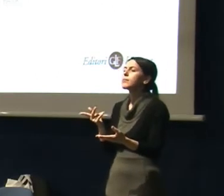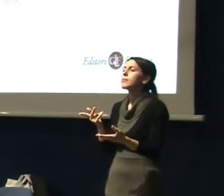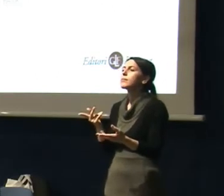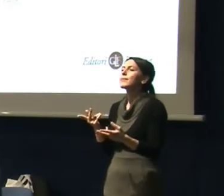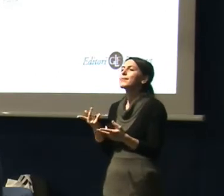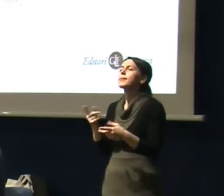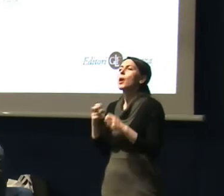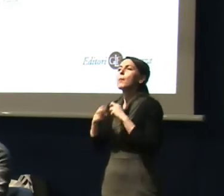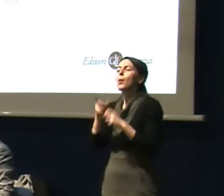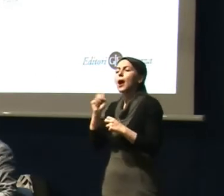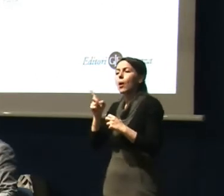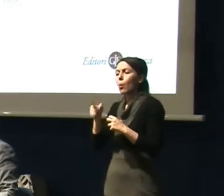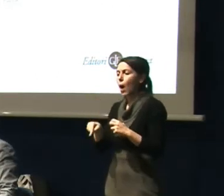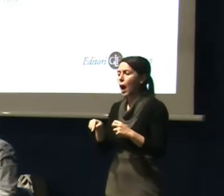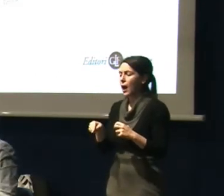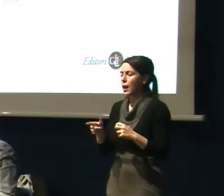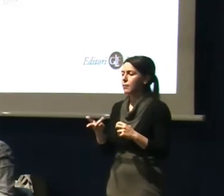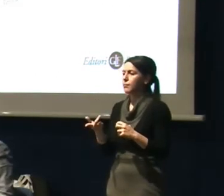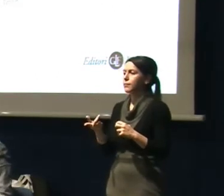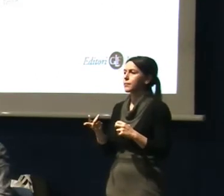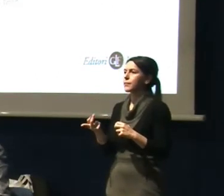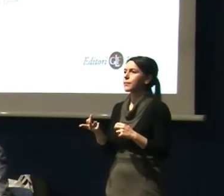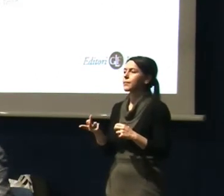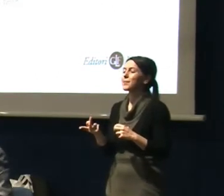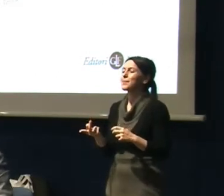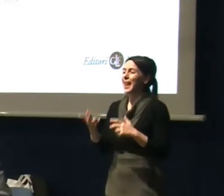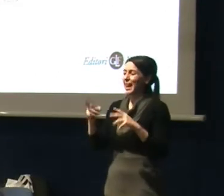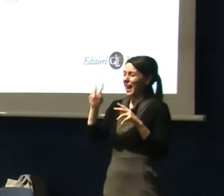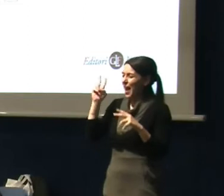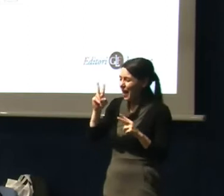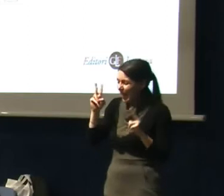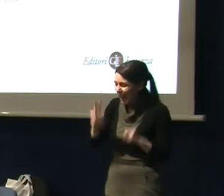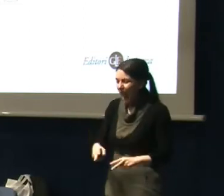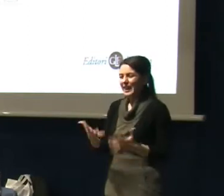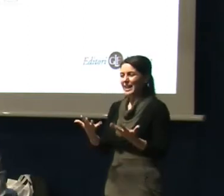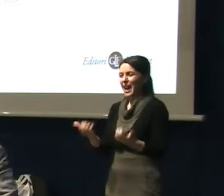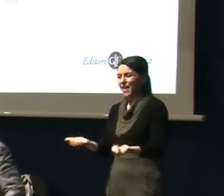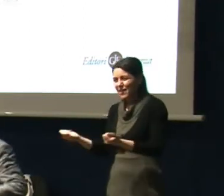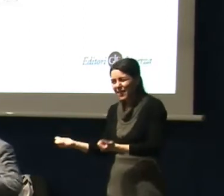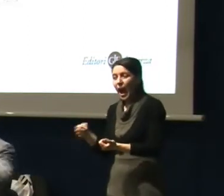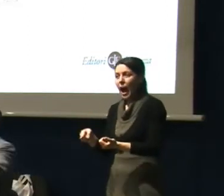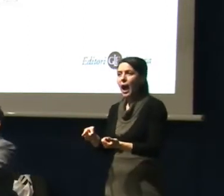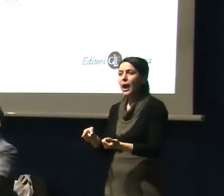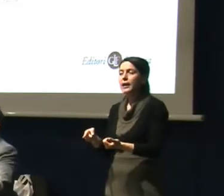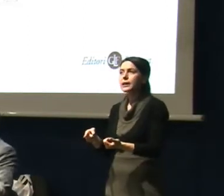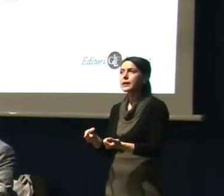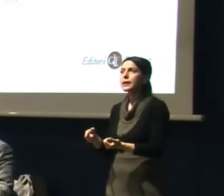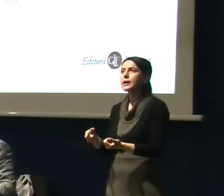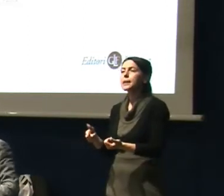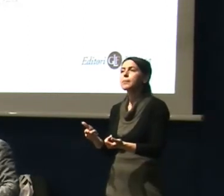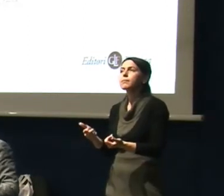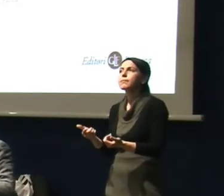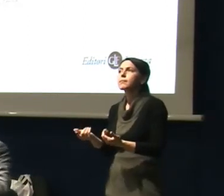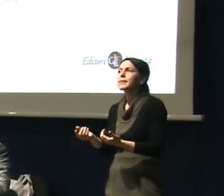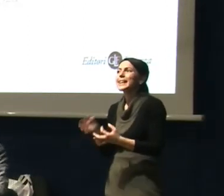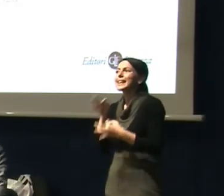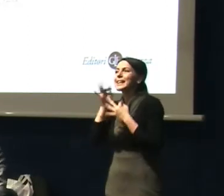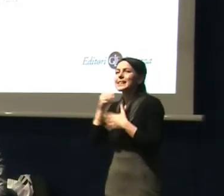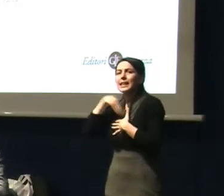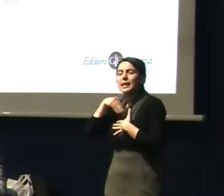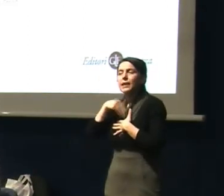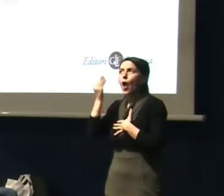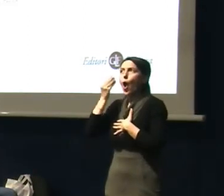possano avere una come dire un peso nella formazione della nostra opinione mentre invece